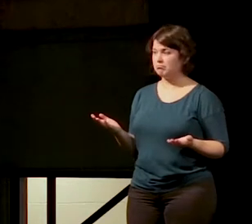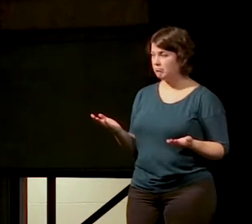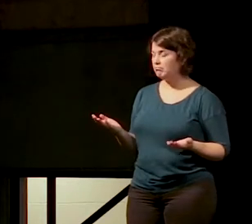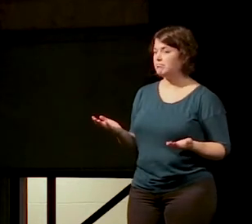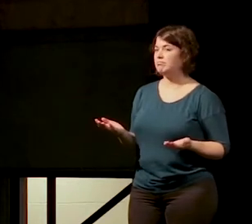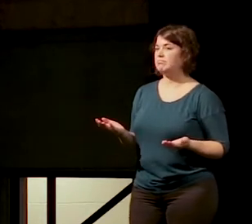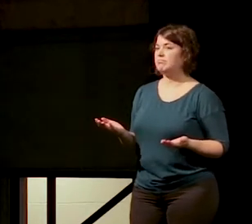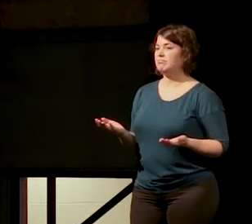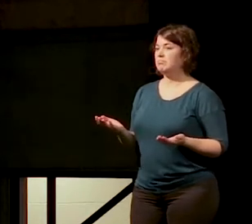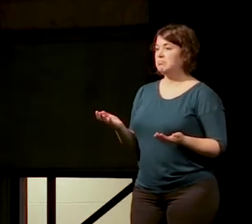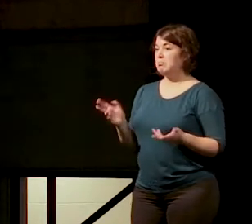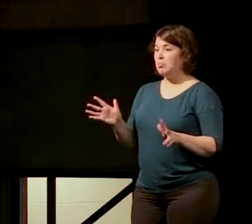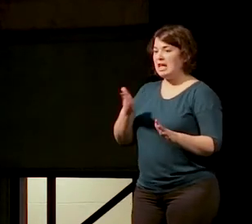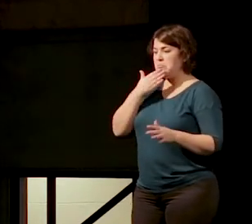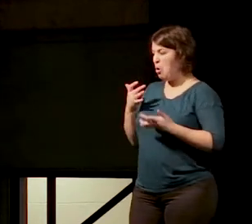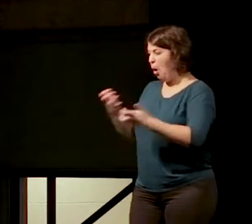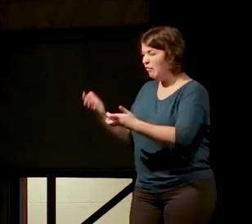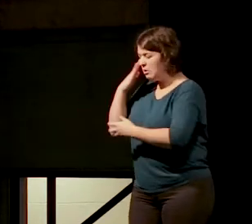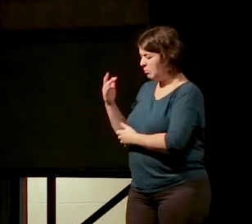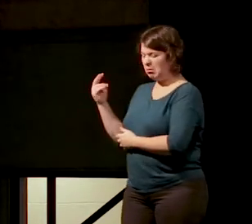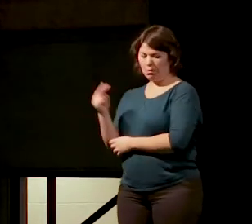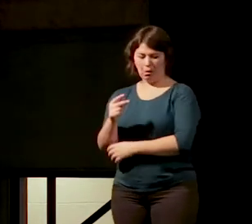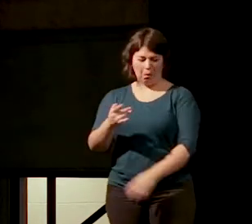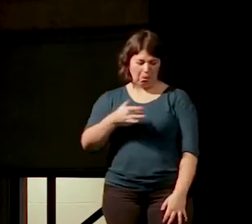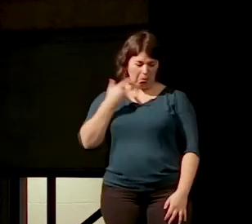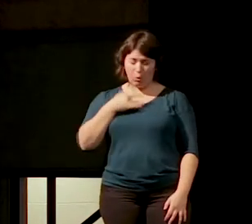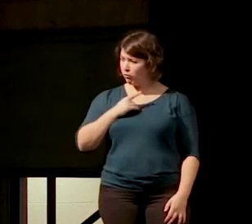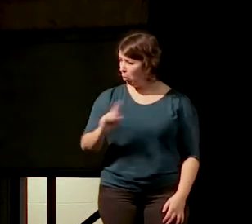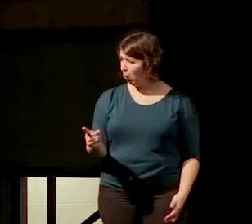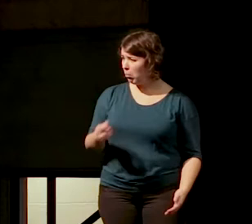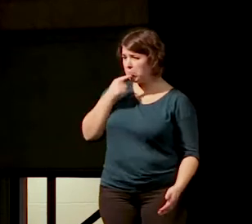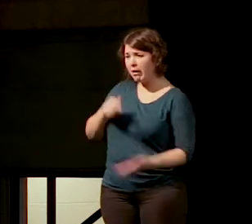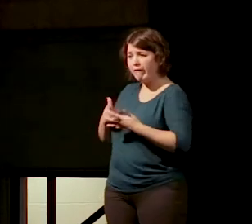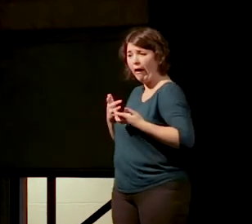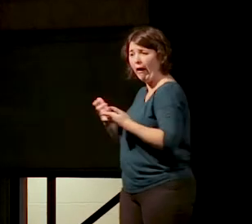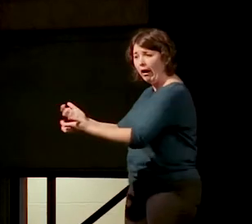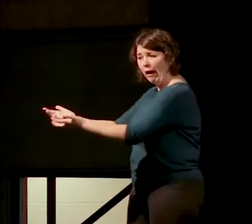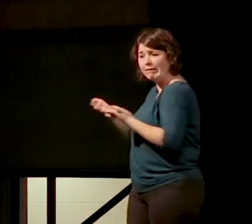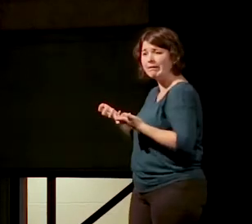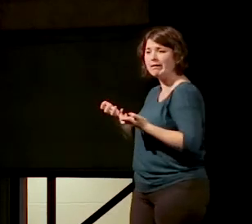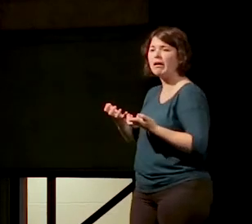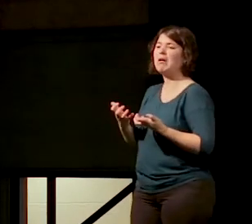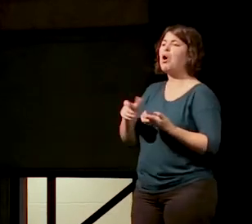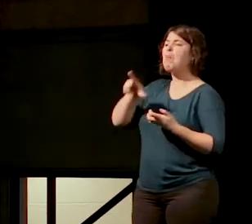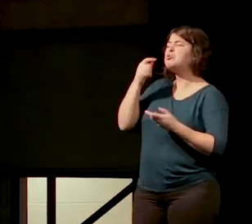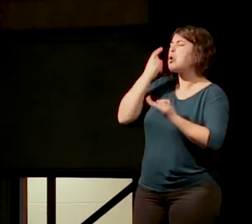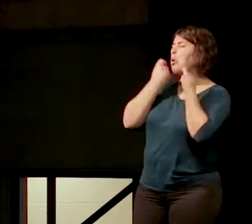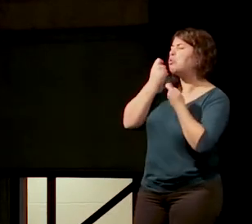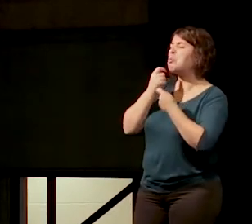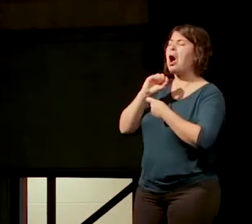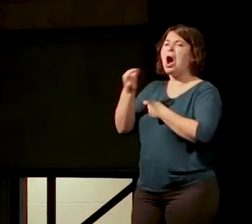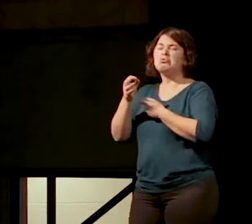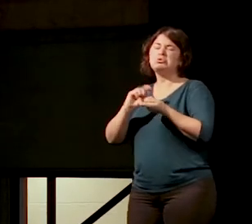d'ailleurs, ne vaut-il pas mieux faire envie plutôt que pitié ? Alors ces projets, j'entends, monsieur Grognon, oui, il y